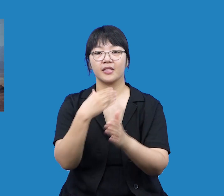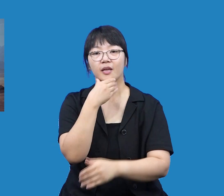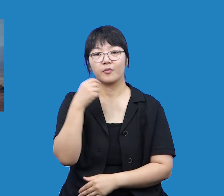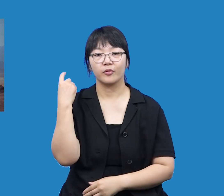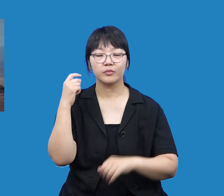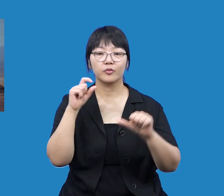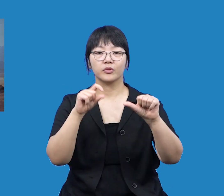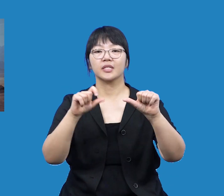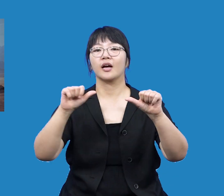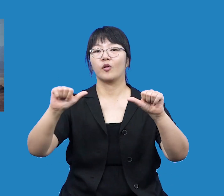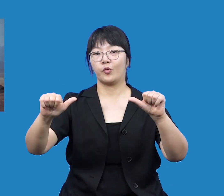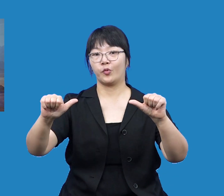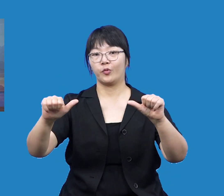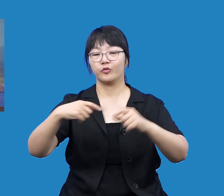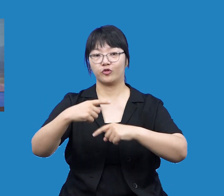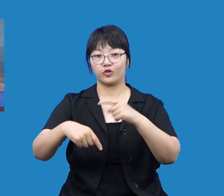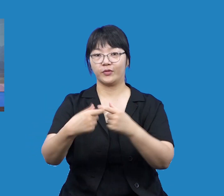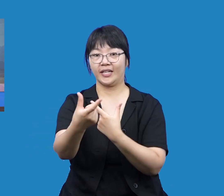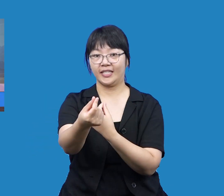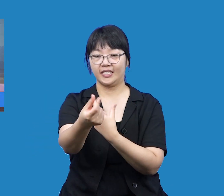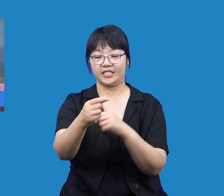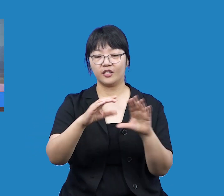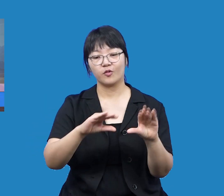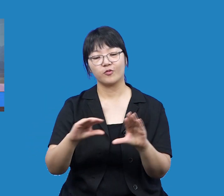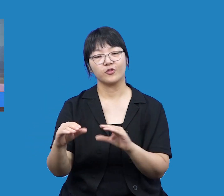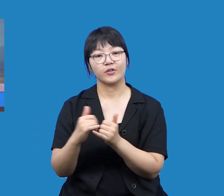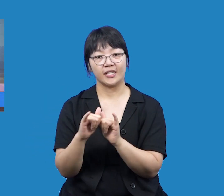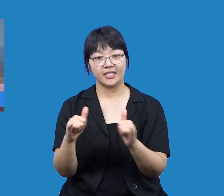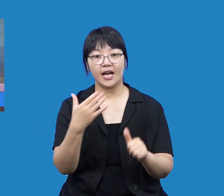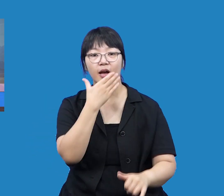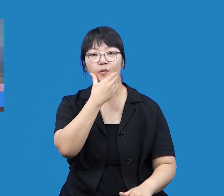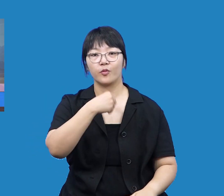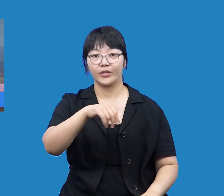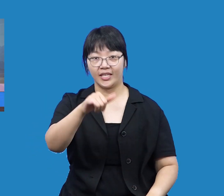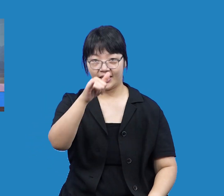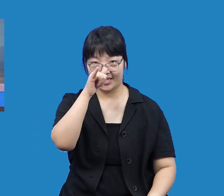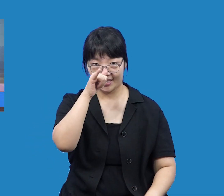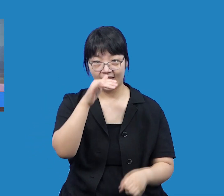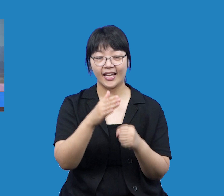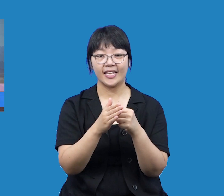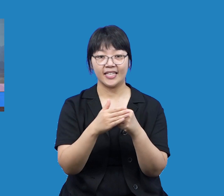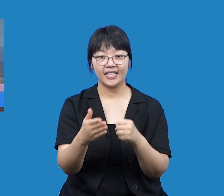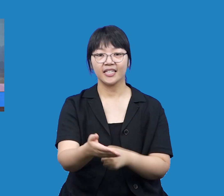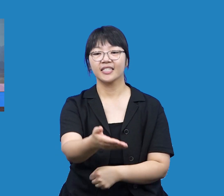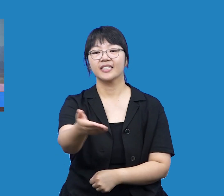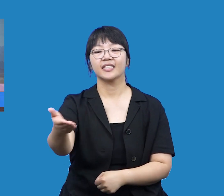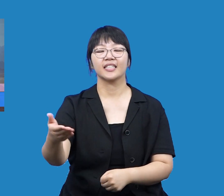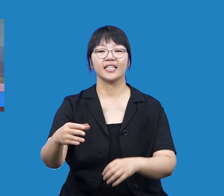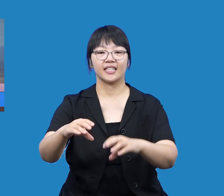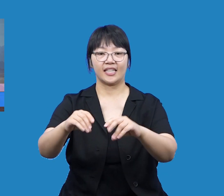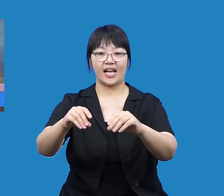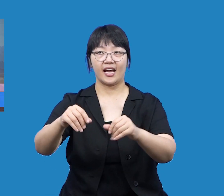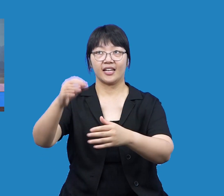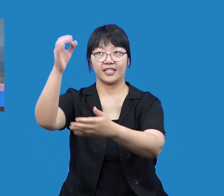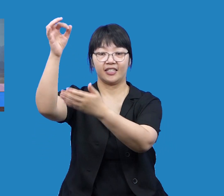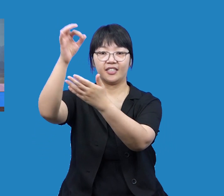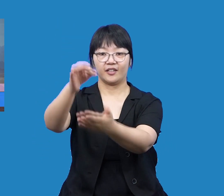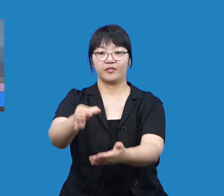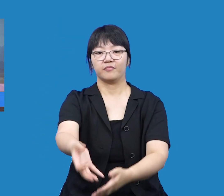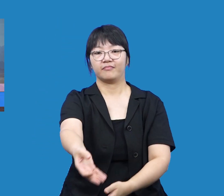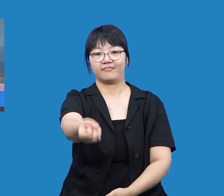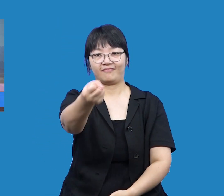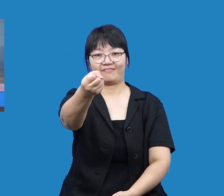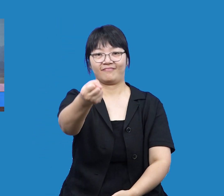이렇게 말씀하십니다. 같이 읽죠. 온유한 자는 복이 있나니 그들이 땅을 기업으로 받을 것이며.